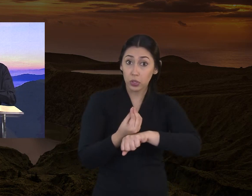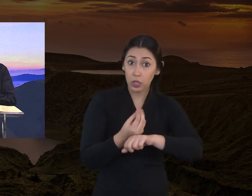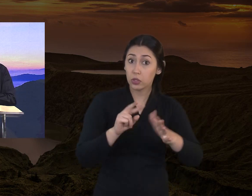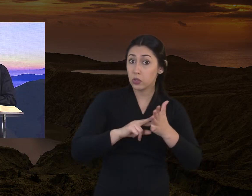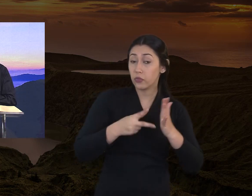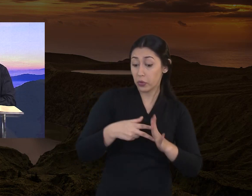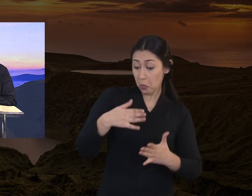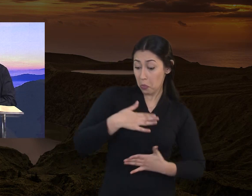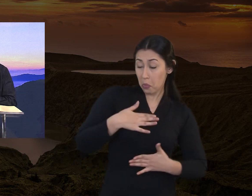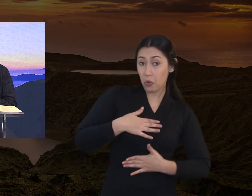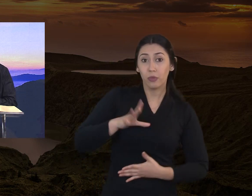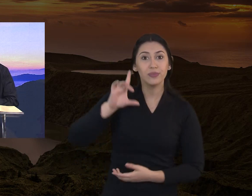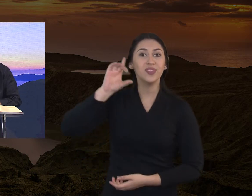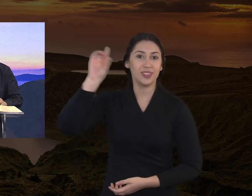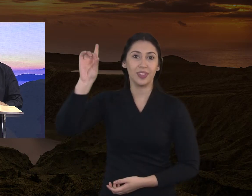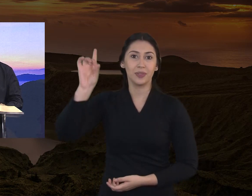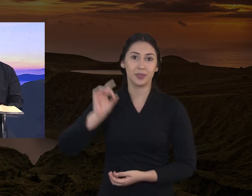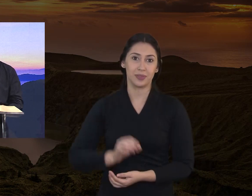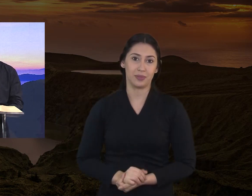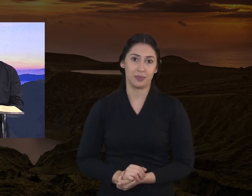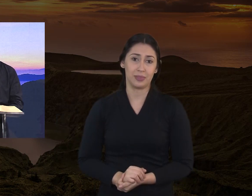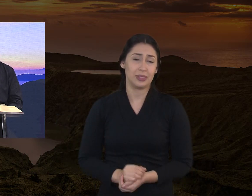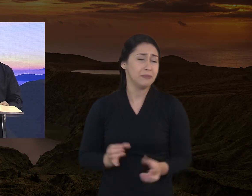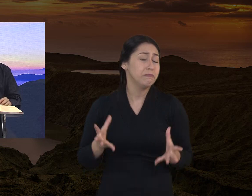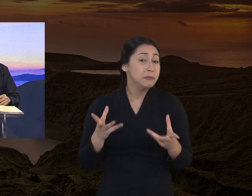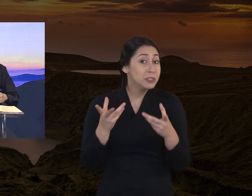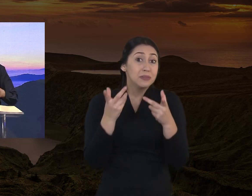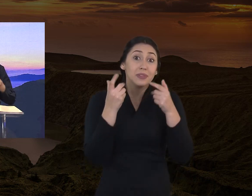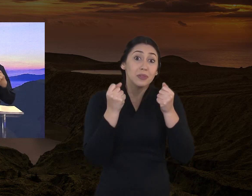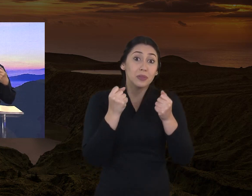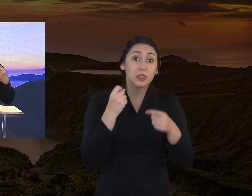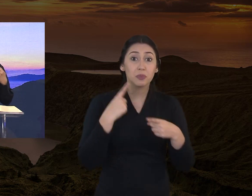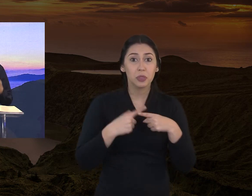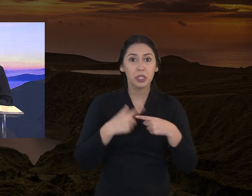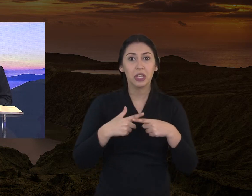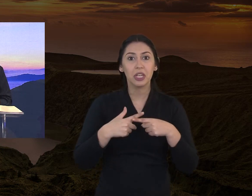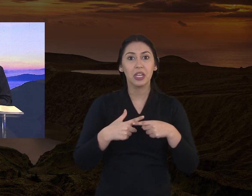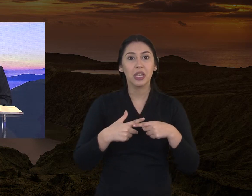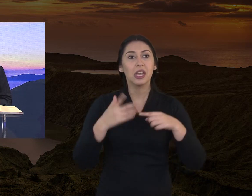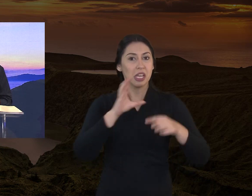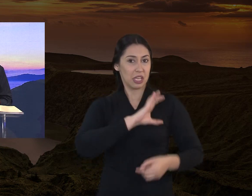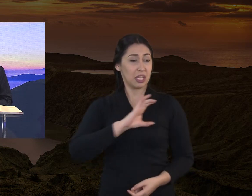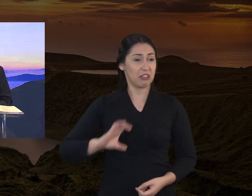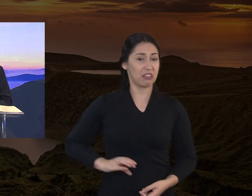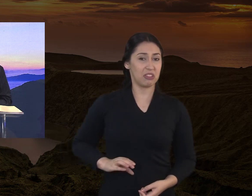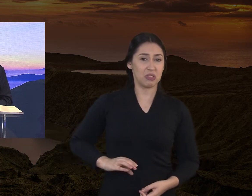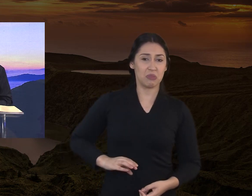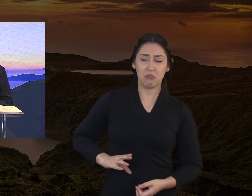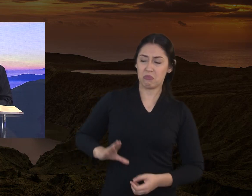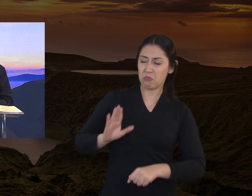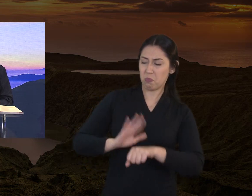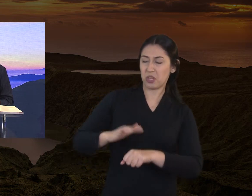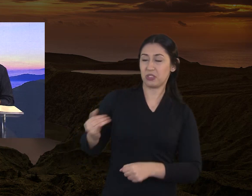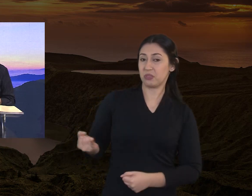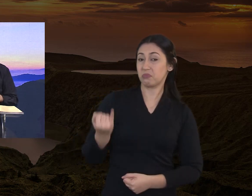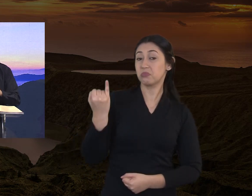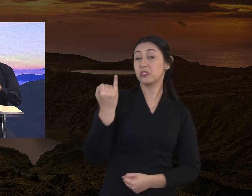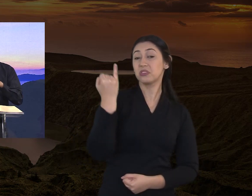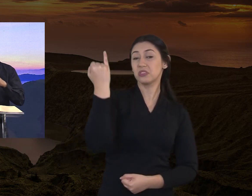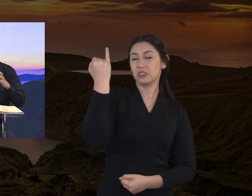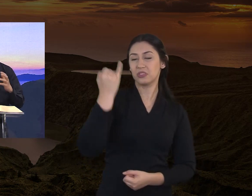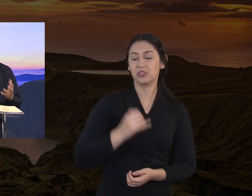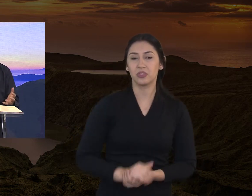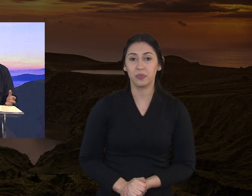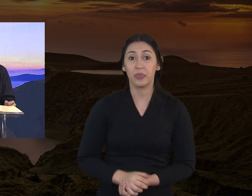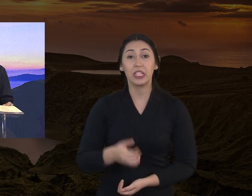coisa maravilhosa. E para quê? Para que Cristo tenha primazia. Queridos irmãos, se você